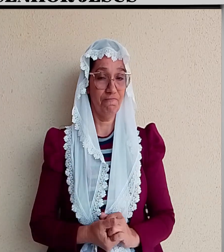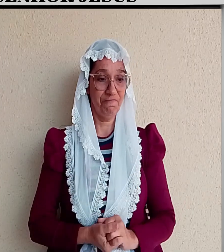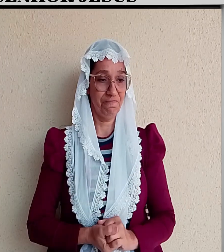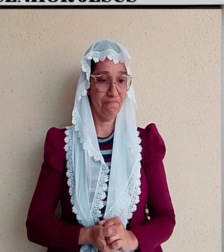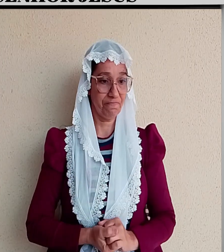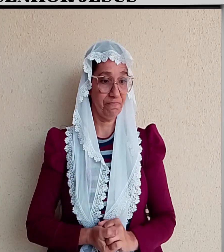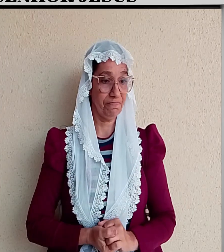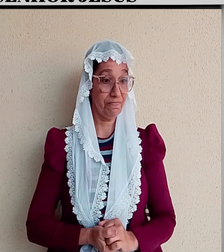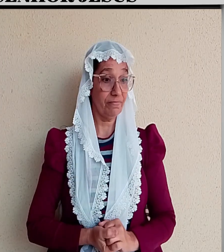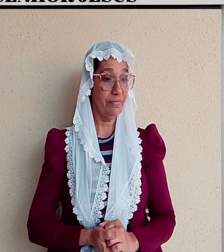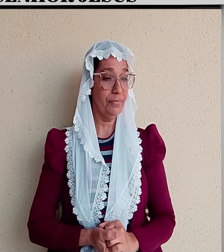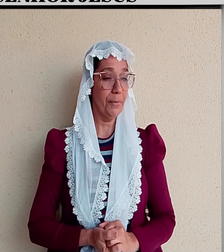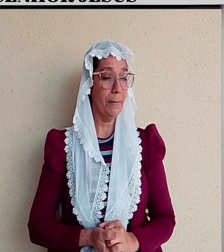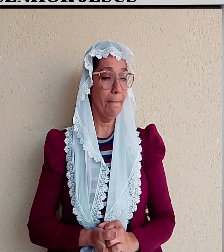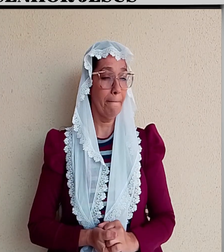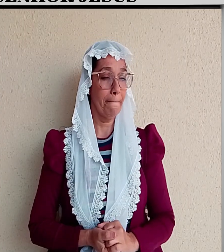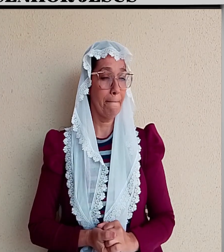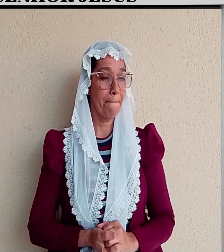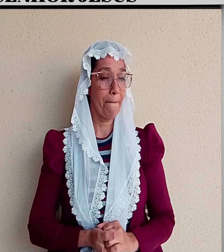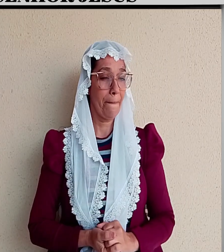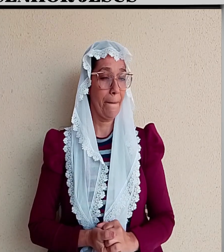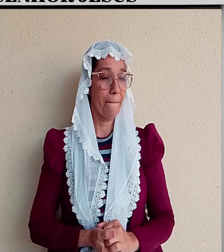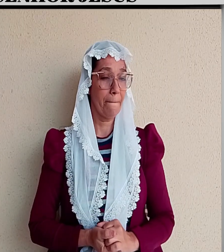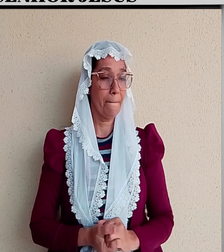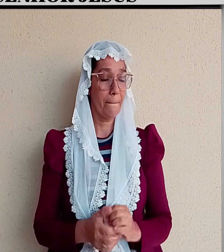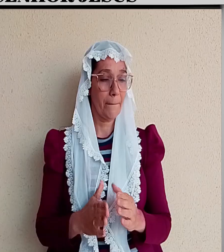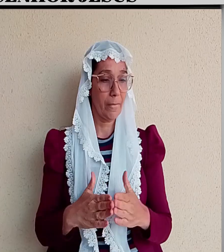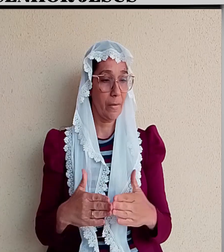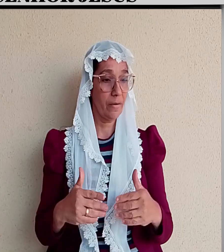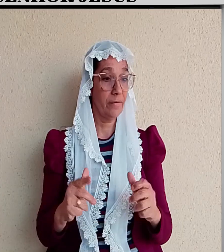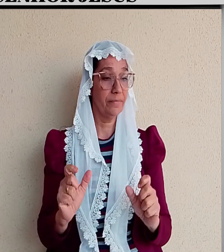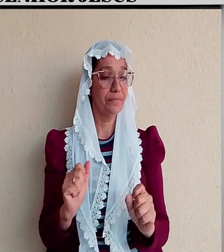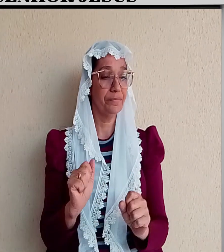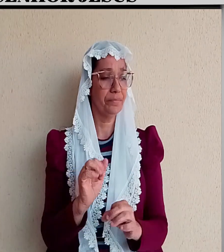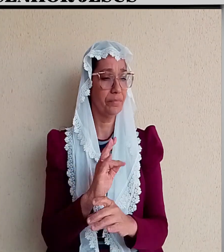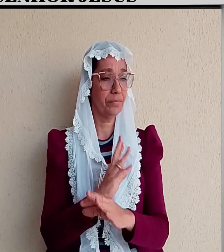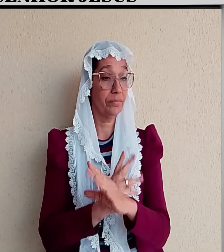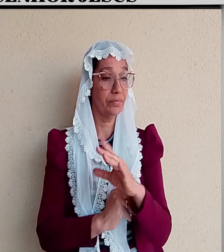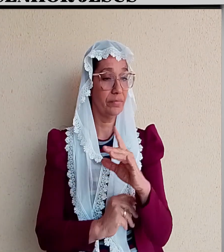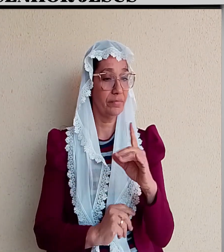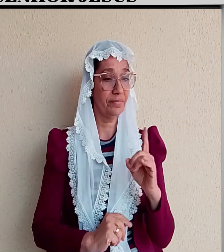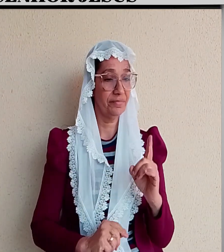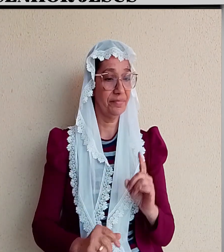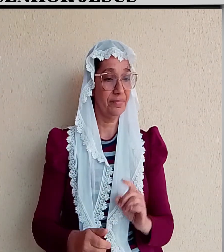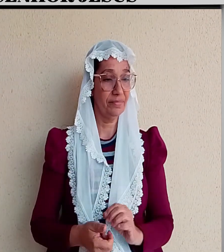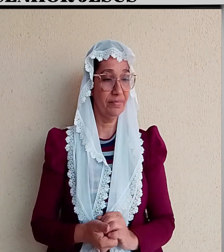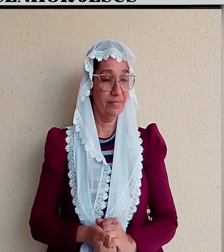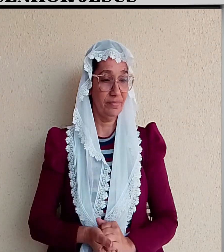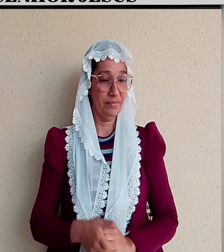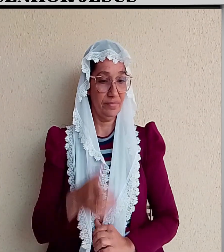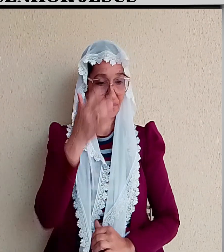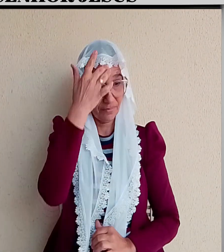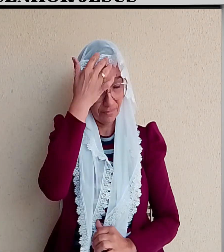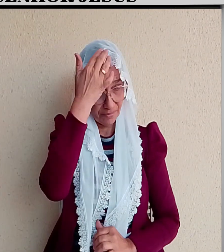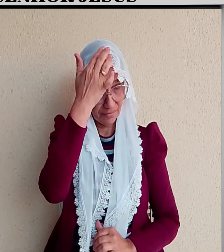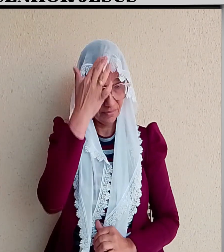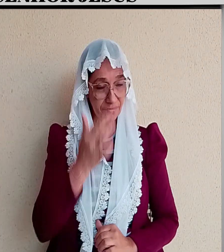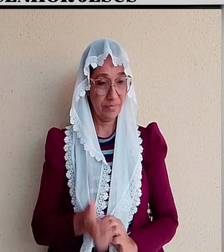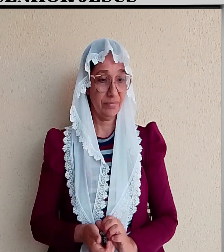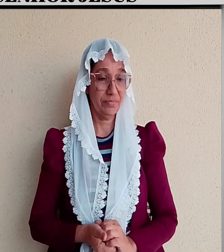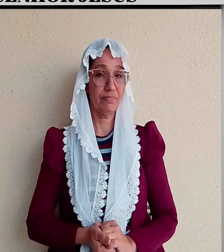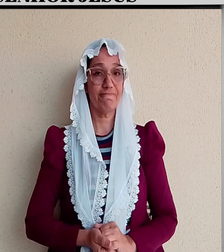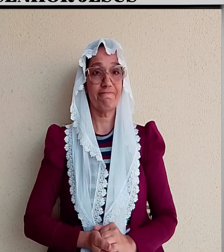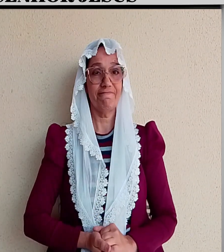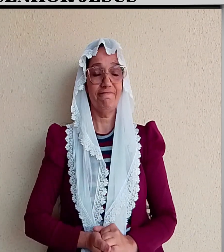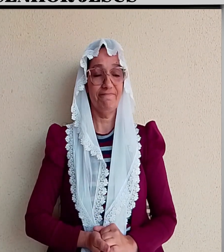não te sustenta, aquele aparelho não é para você. Glória a Jesus. Aleluia, o seu aparelho está aqui, aleluia, é na